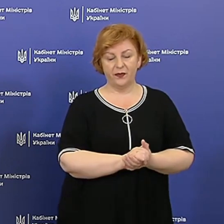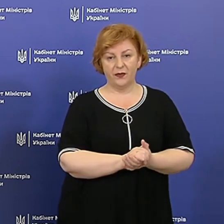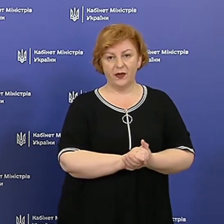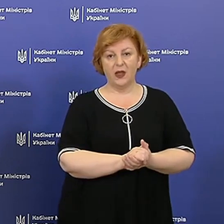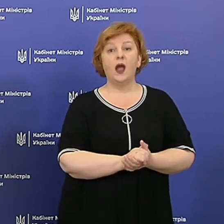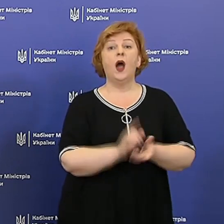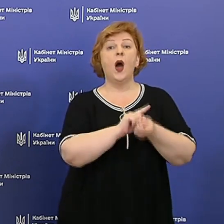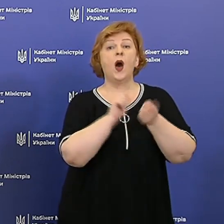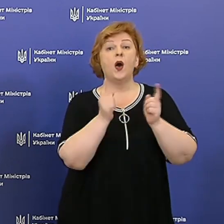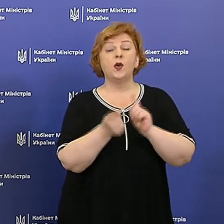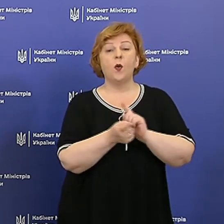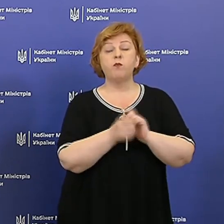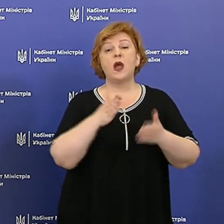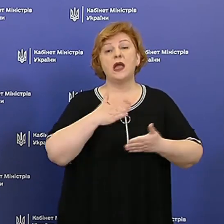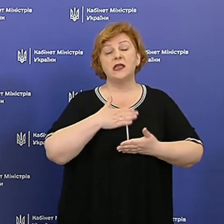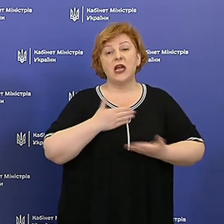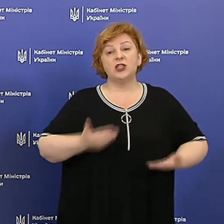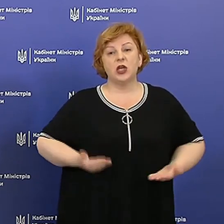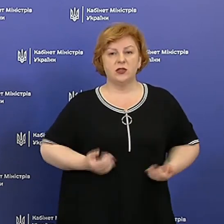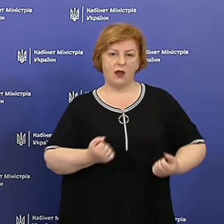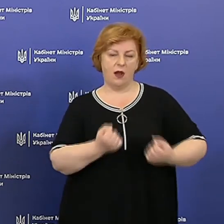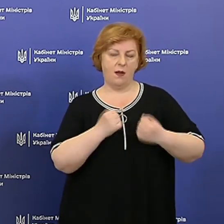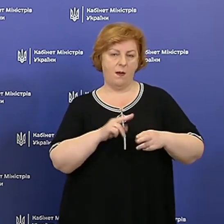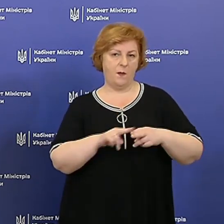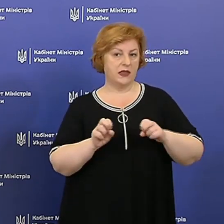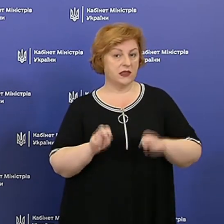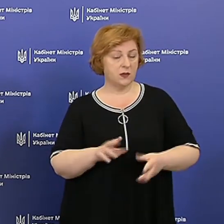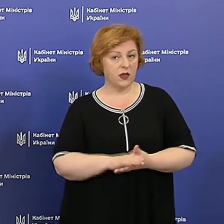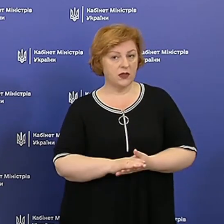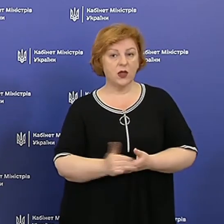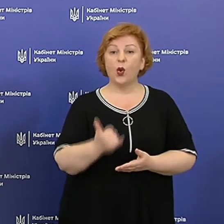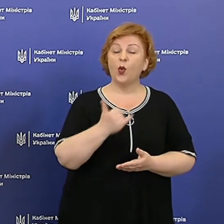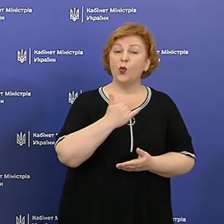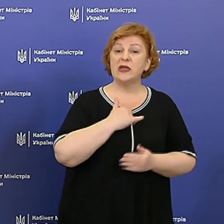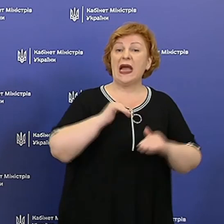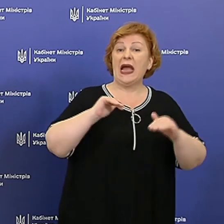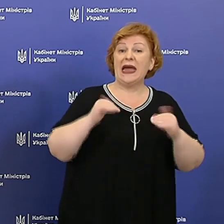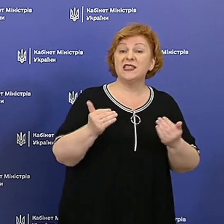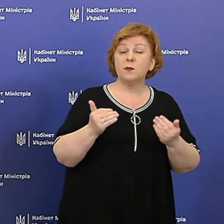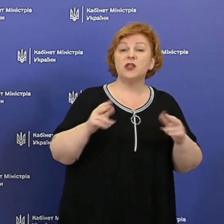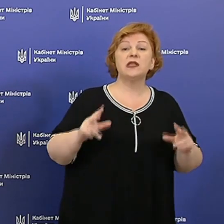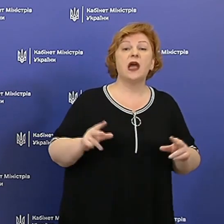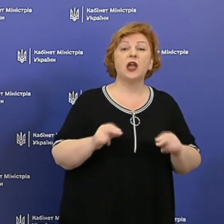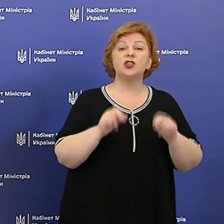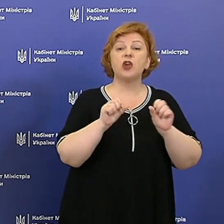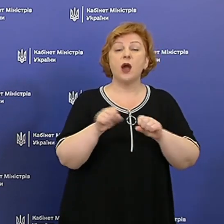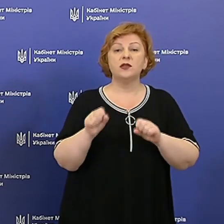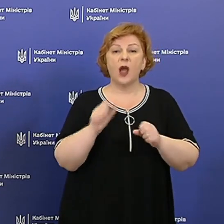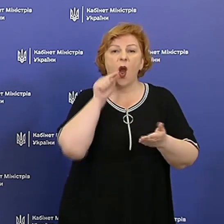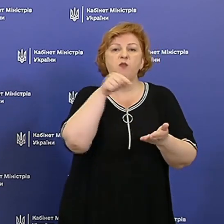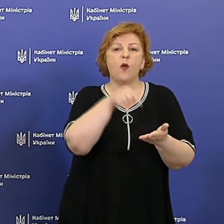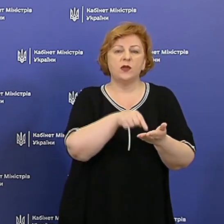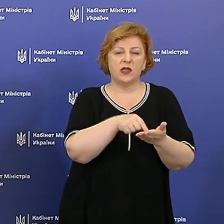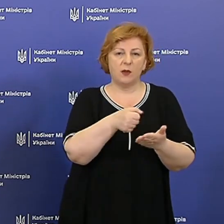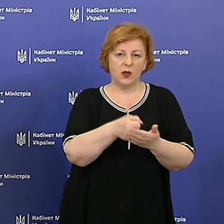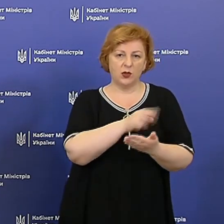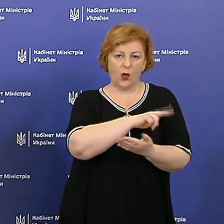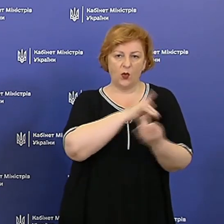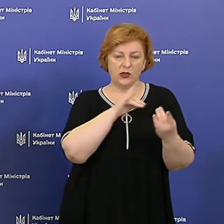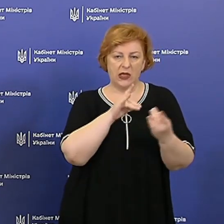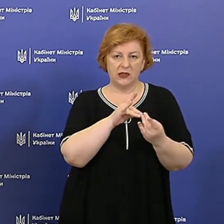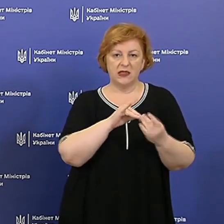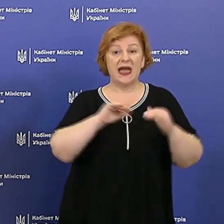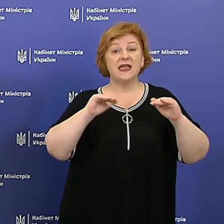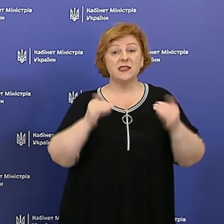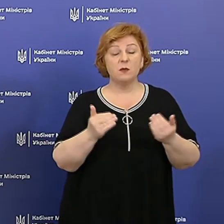робить наше життя безпечним. Тобто в нас зменшується шанс потрапити до лікарні,